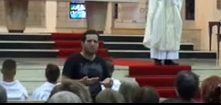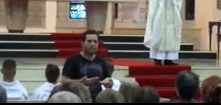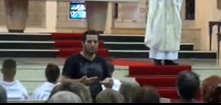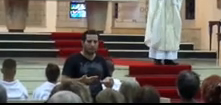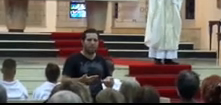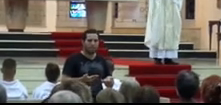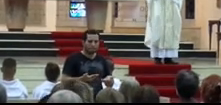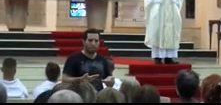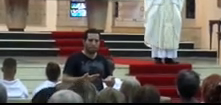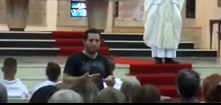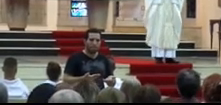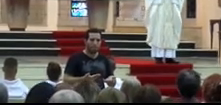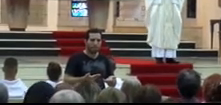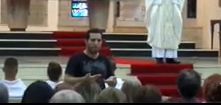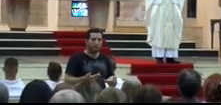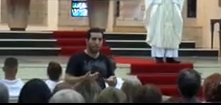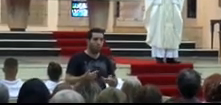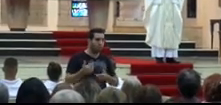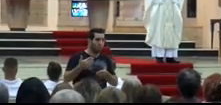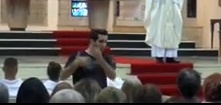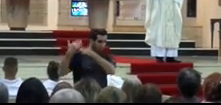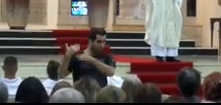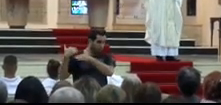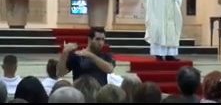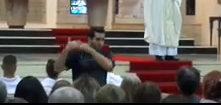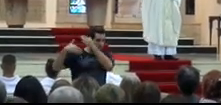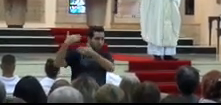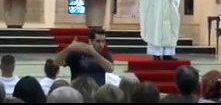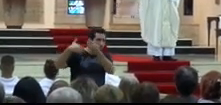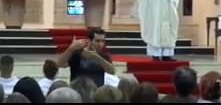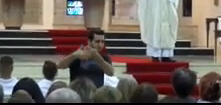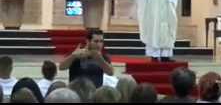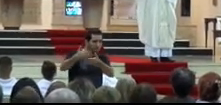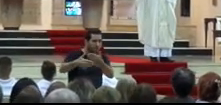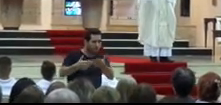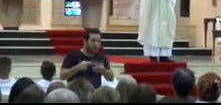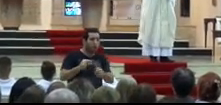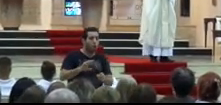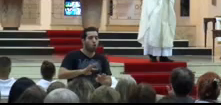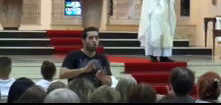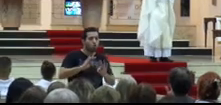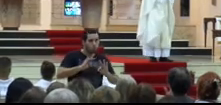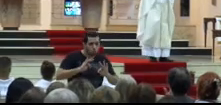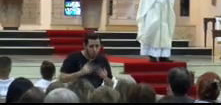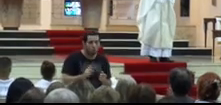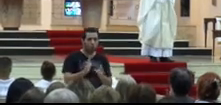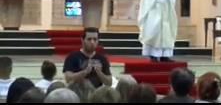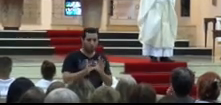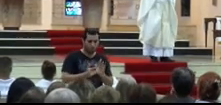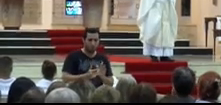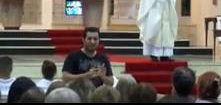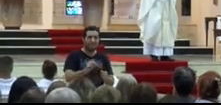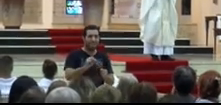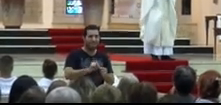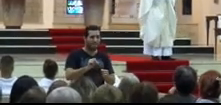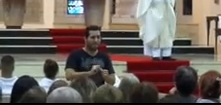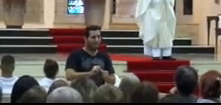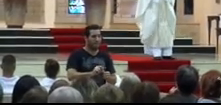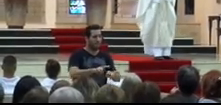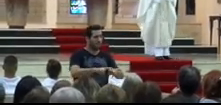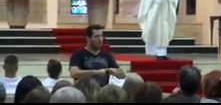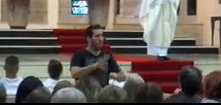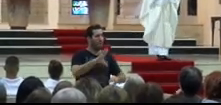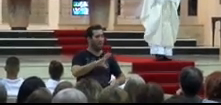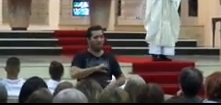plenamente por amor a cada um de nós. Não foi por merecimento, mas porque nos ama. Porque